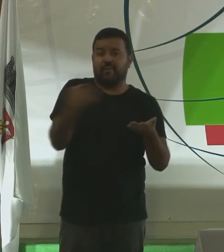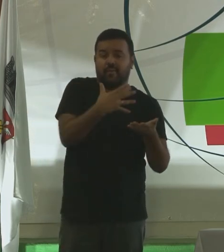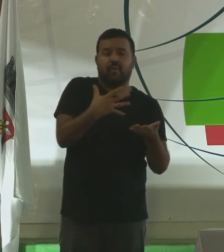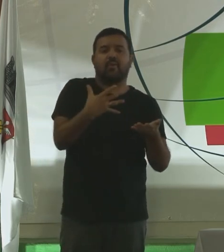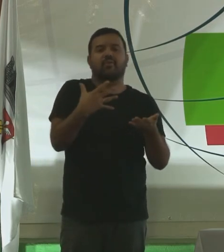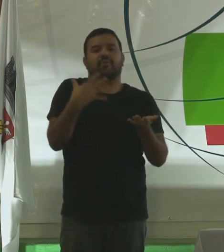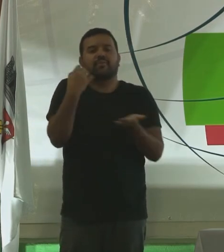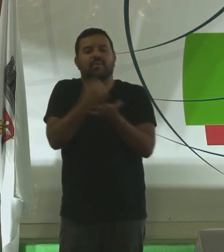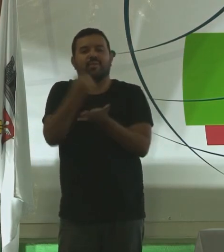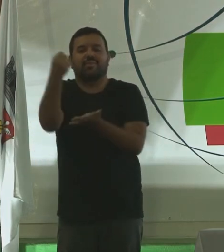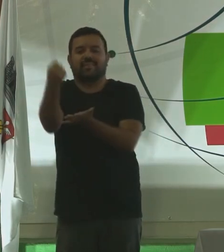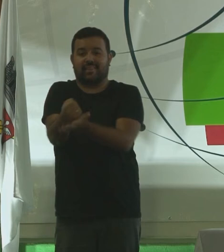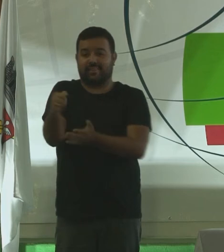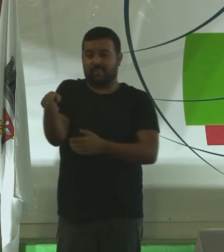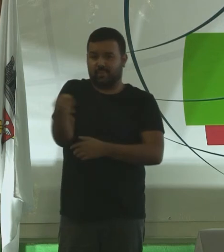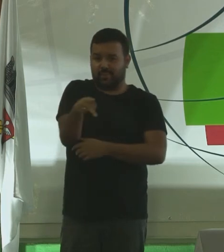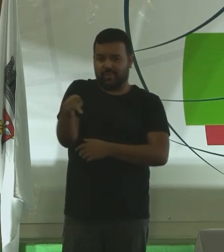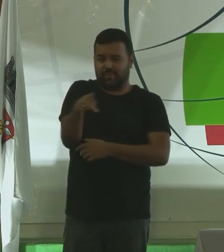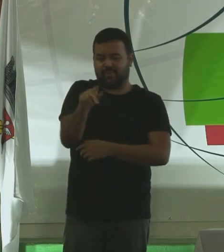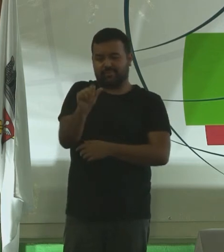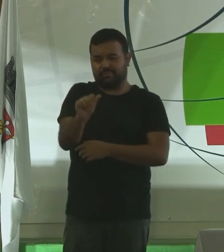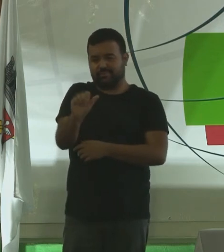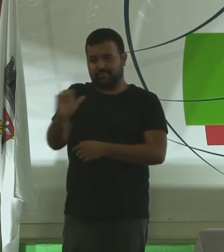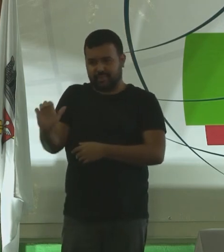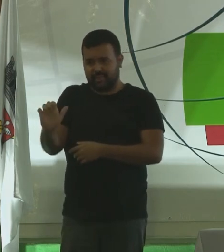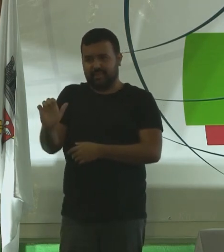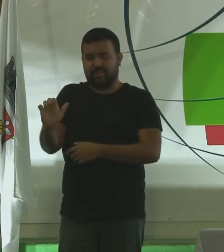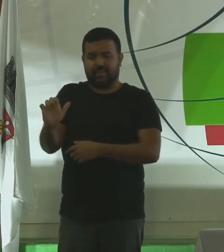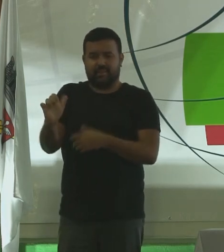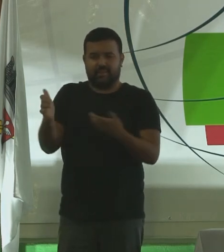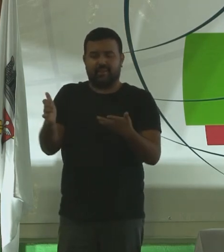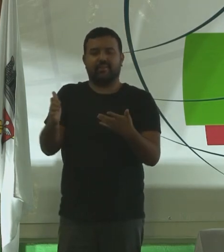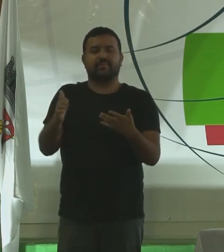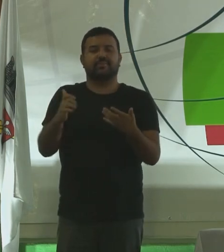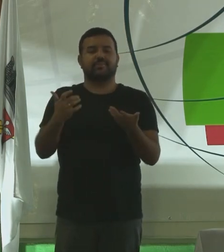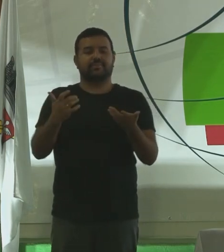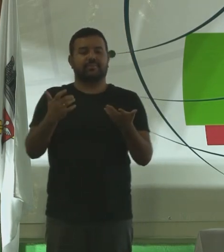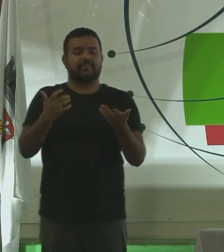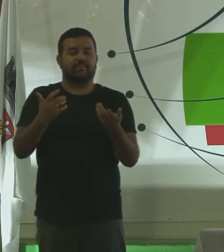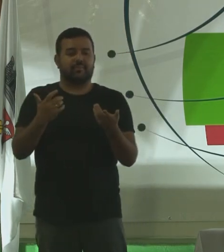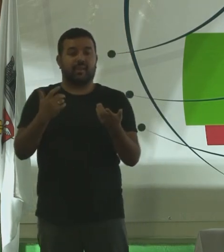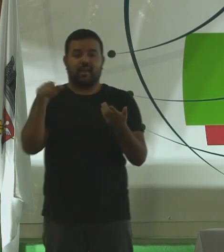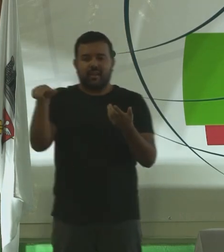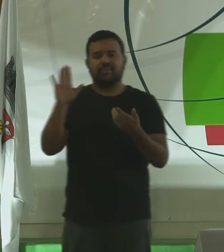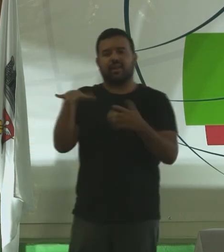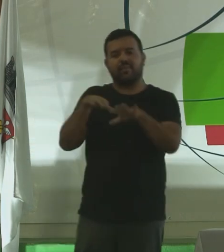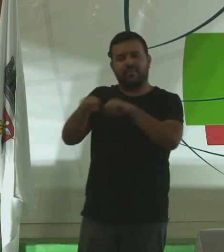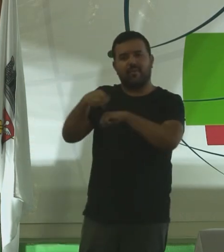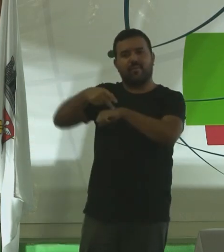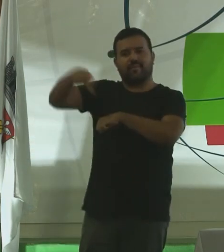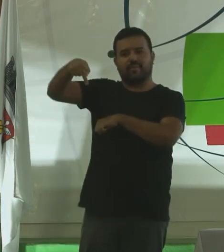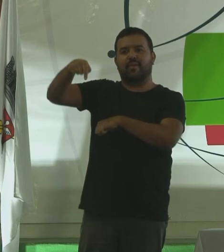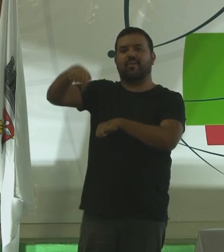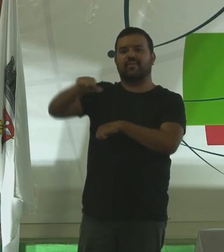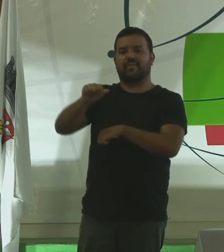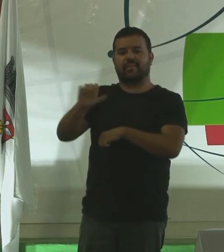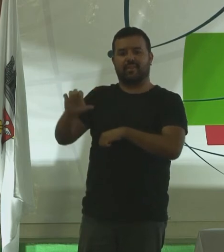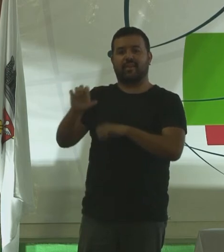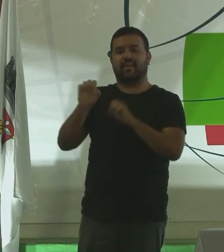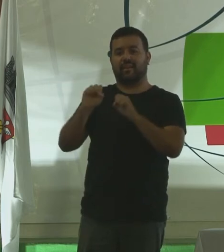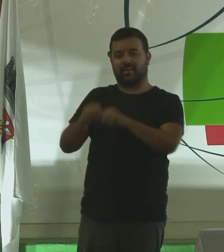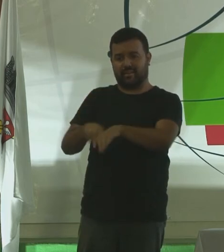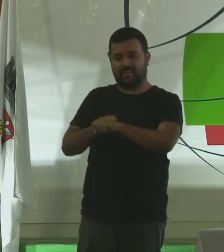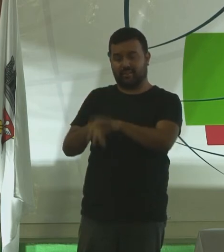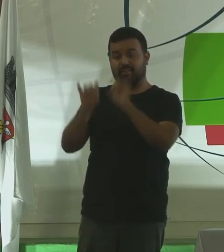a contratação de professor de atendimento educacional especializado, professor, né, com especialização na área de educação especial,